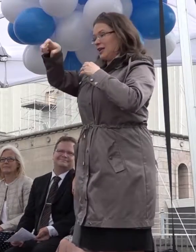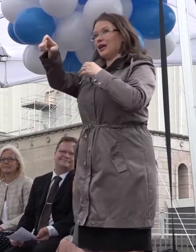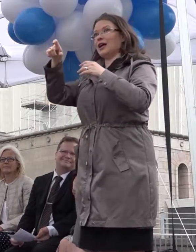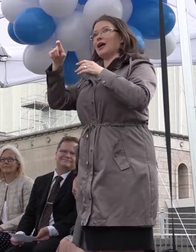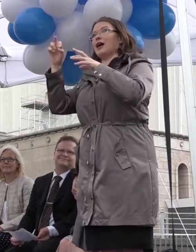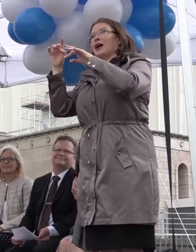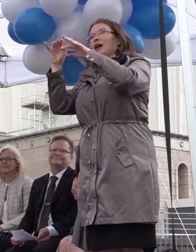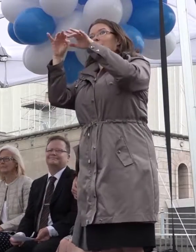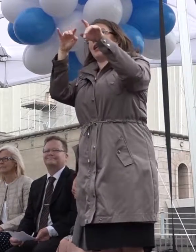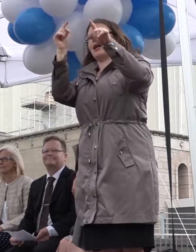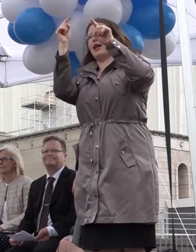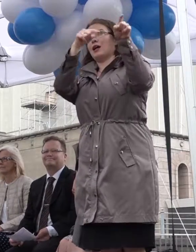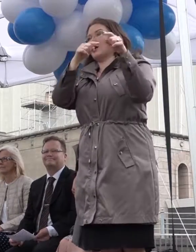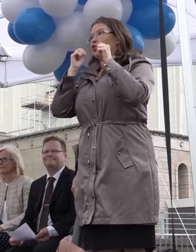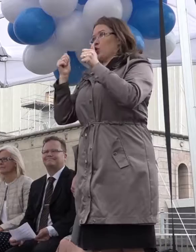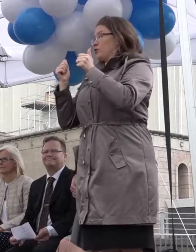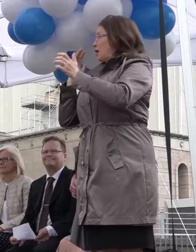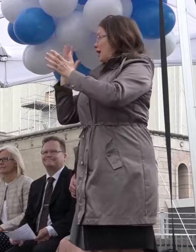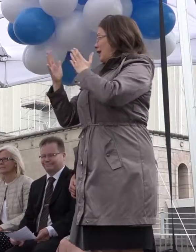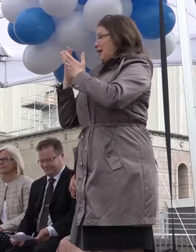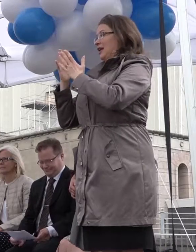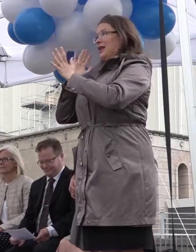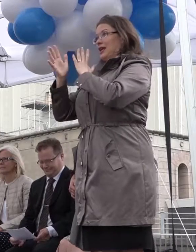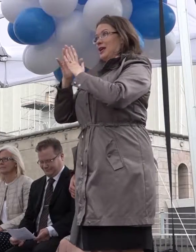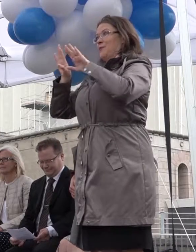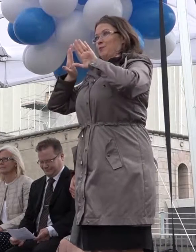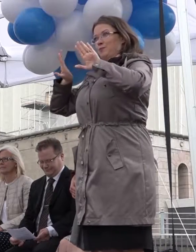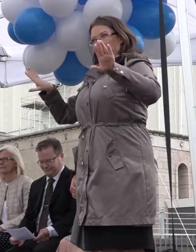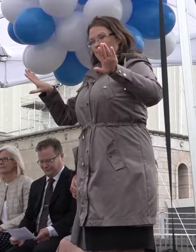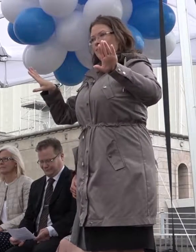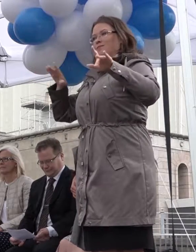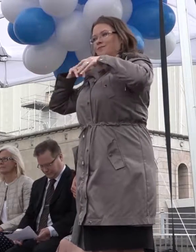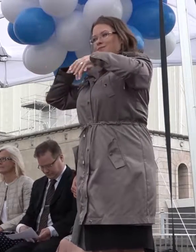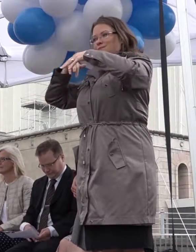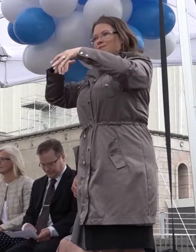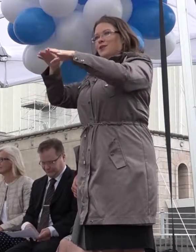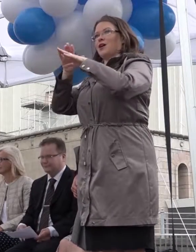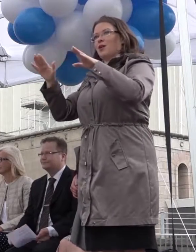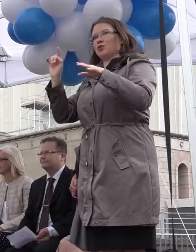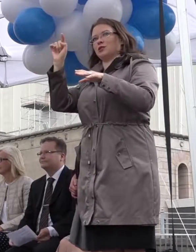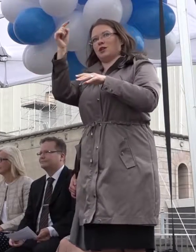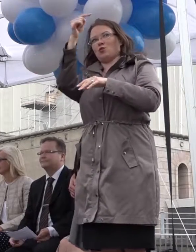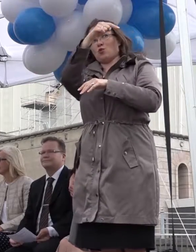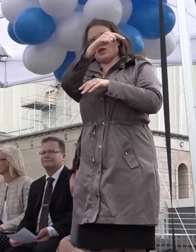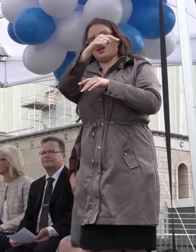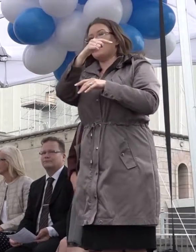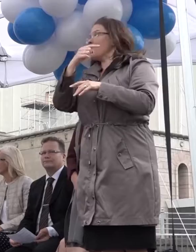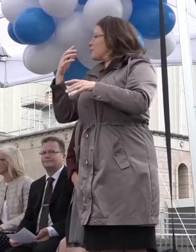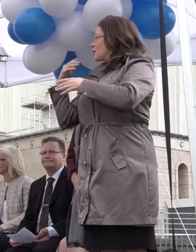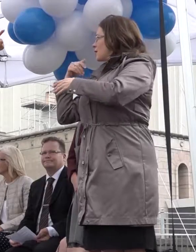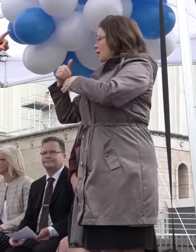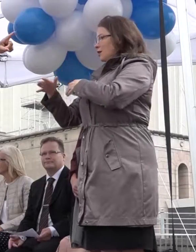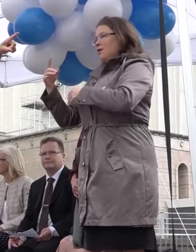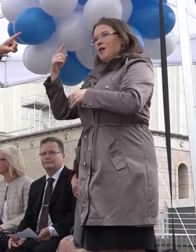ja toivottavasti liikenne pysähtyy siksi aikaa, että pääsemme siitä rauhassa yli. Ja sitten kulkue